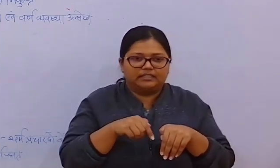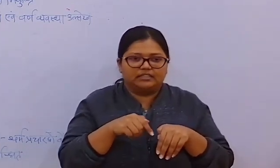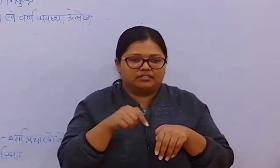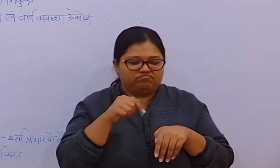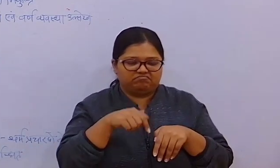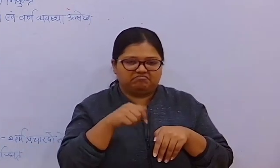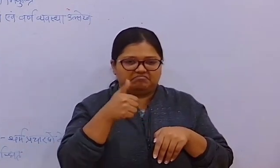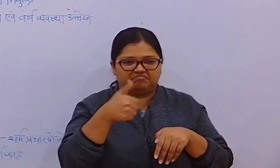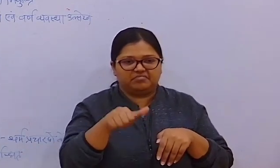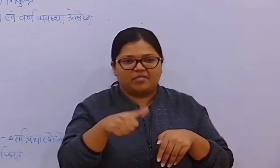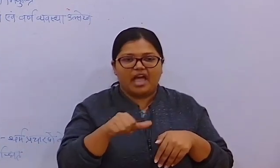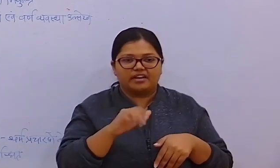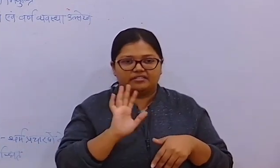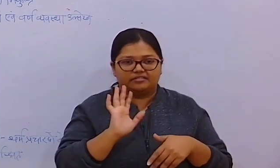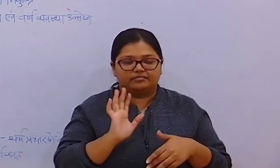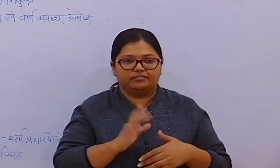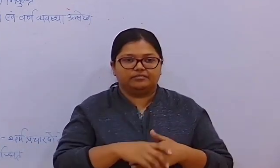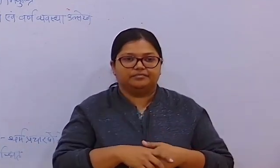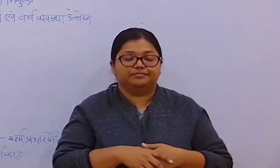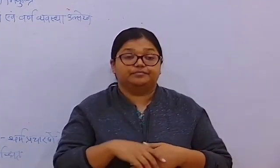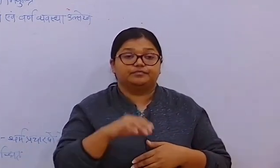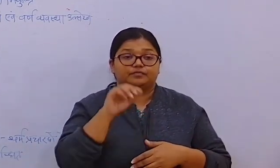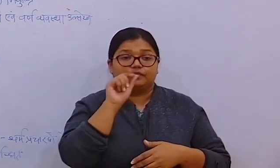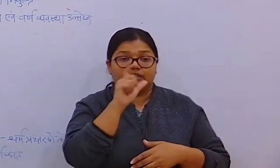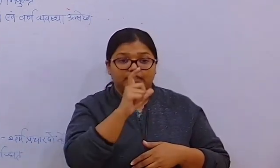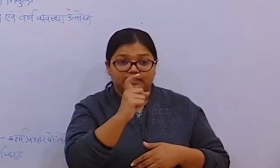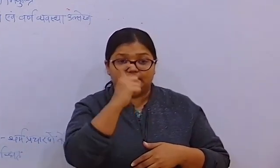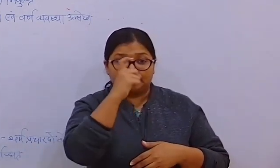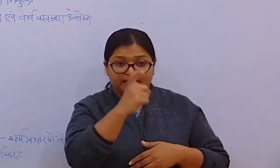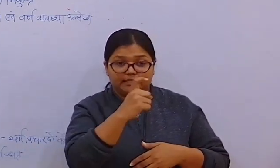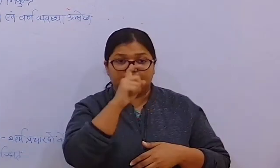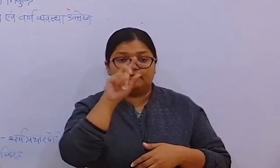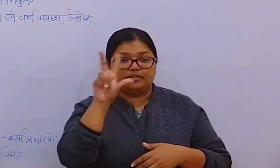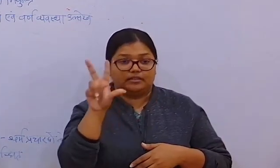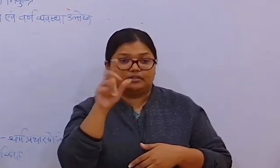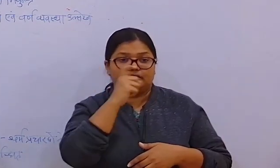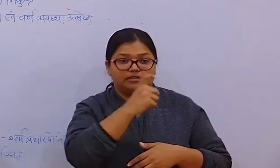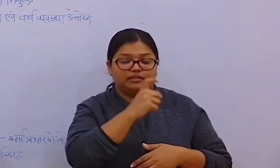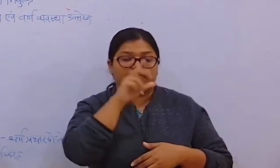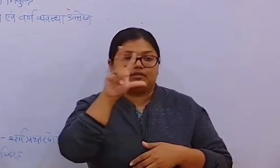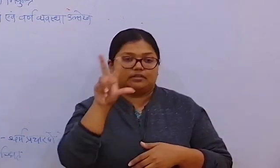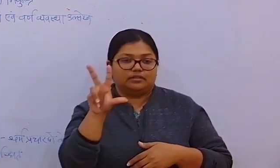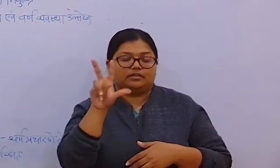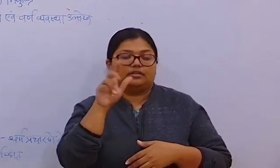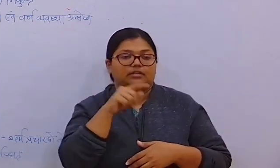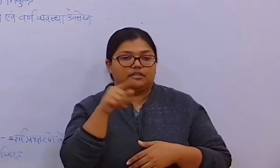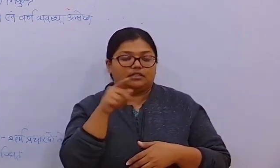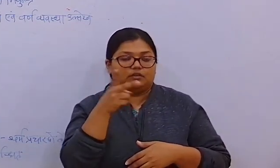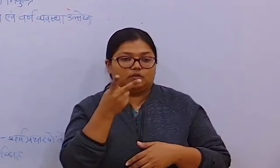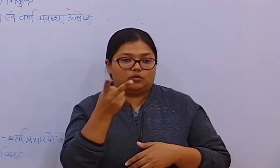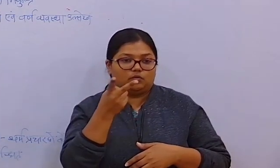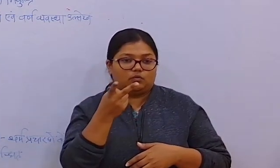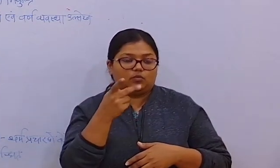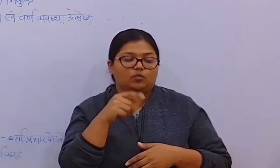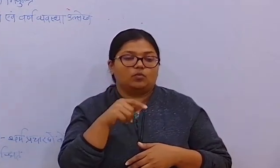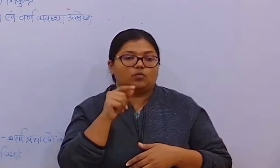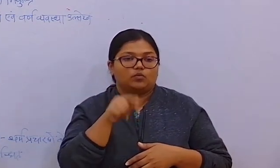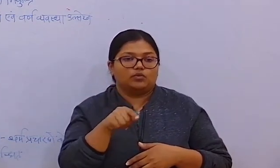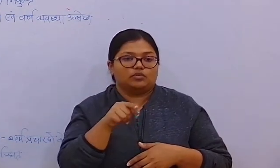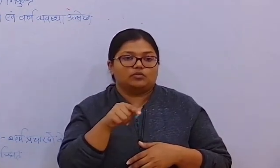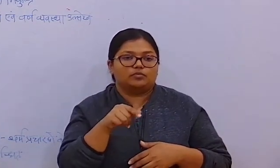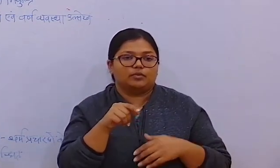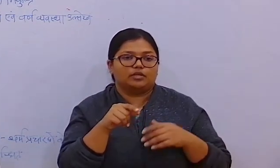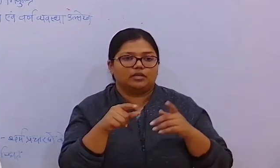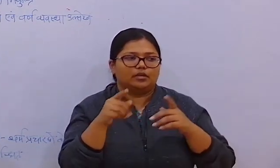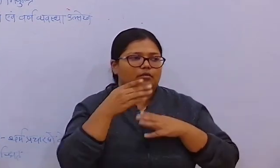बाद इनका सातवां और आठवां जो अभिलेख था, सातवें और आठवें अभिलेख में इनके तीर्थ यात्राओं का क्या किया